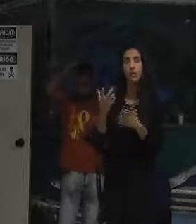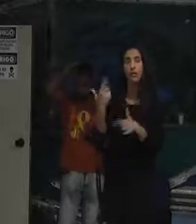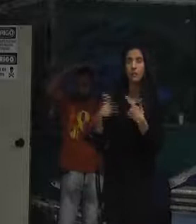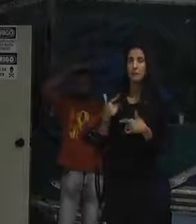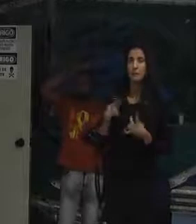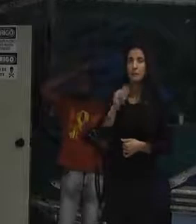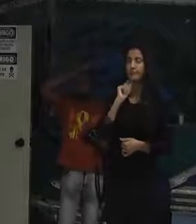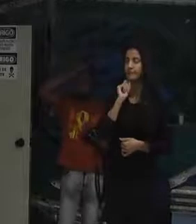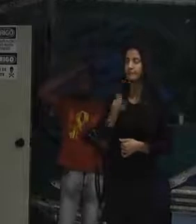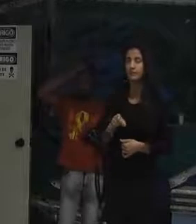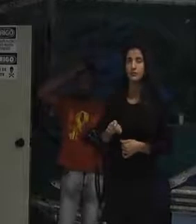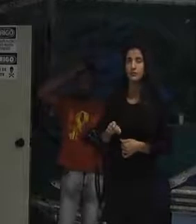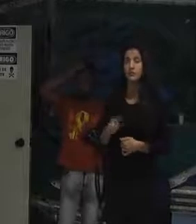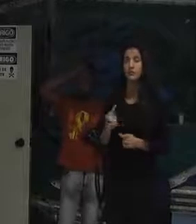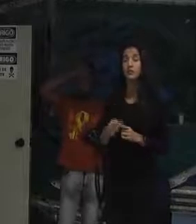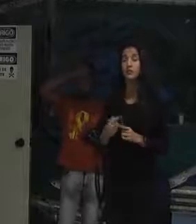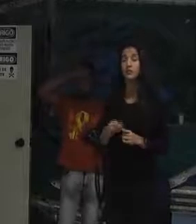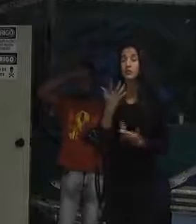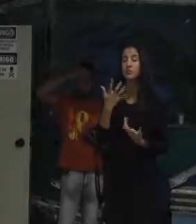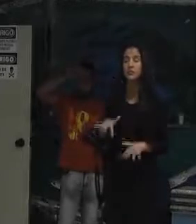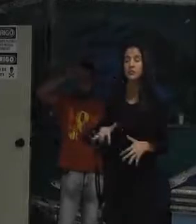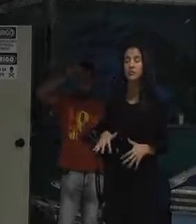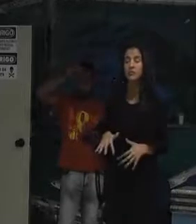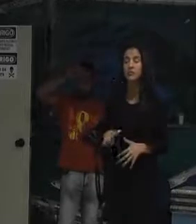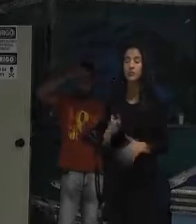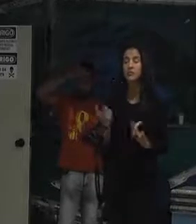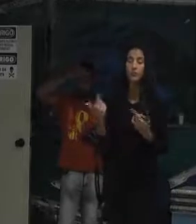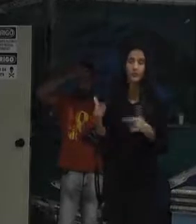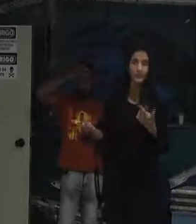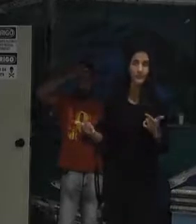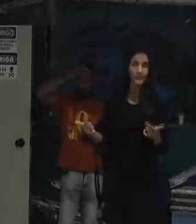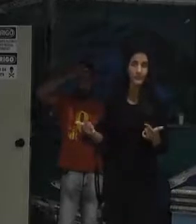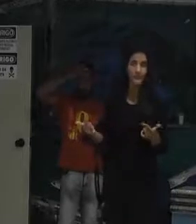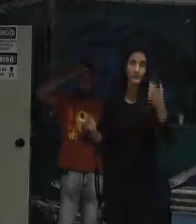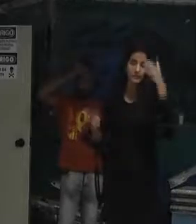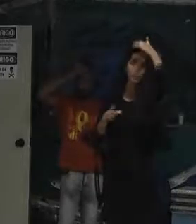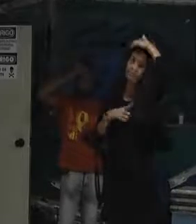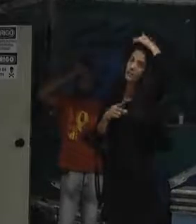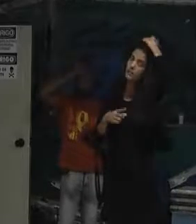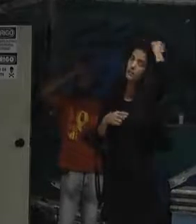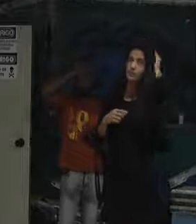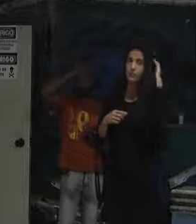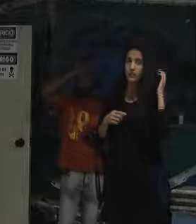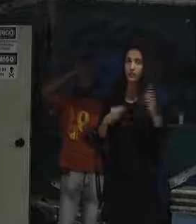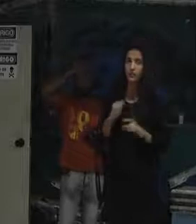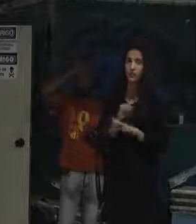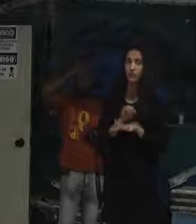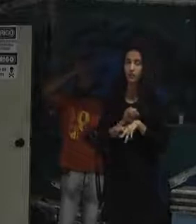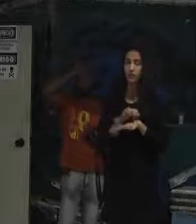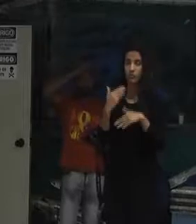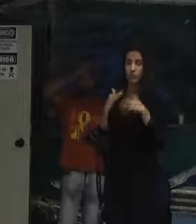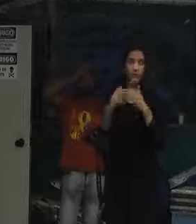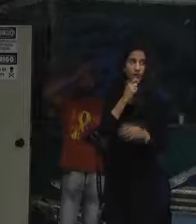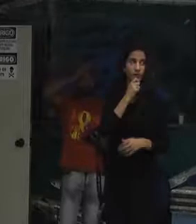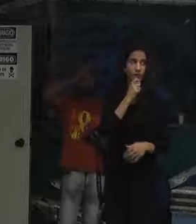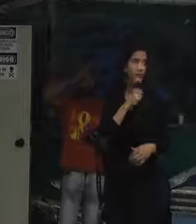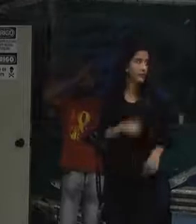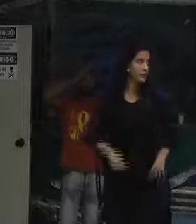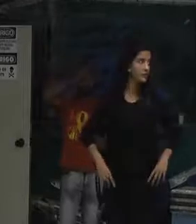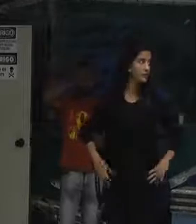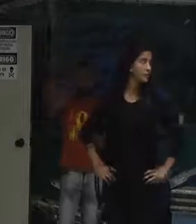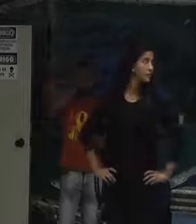Por que não encontra? Porque nós não conseguimos desenvolver o município de Ilhéus economicamente. Dá uma parte ali, senhor presidente, para o